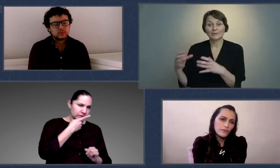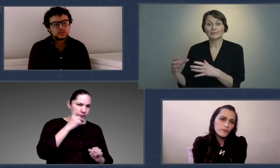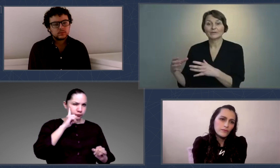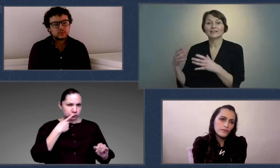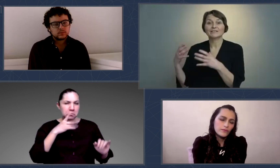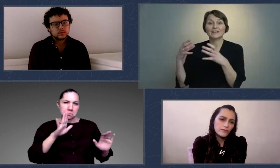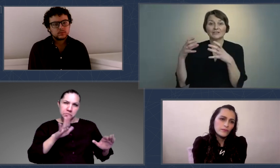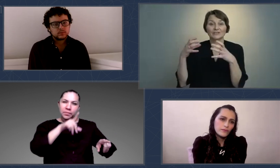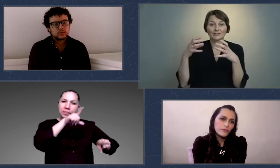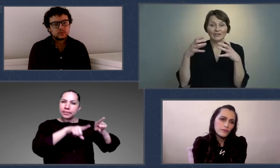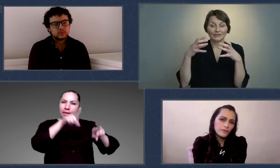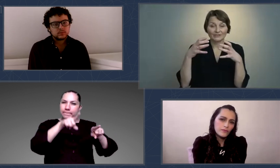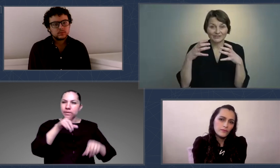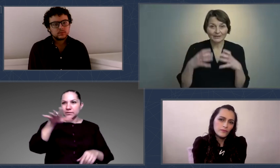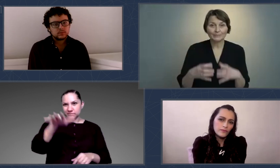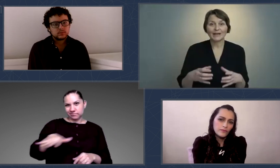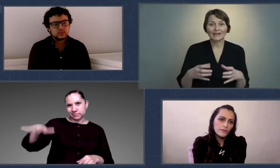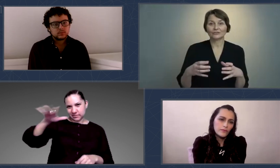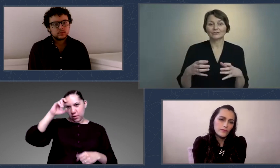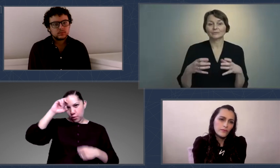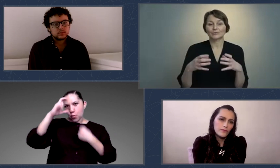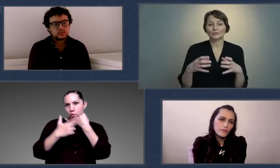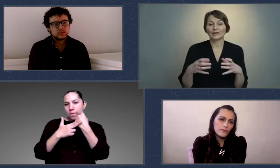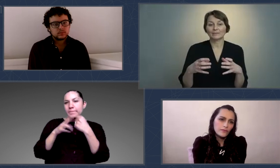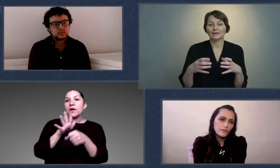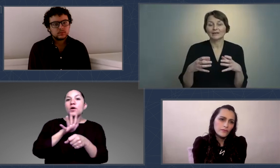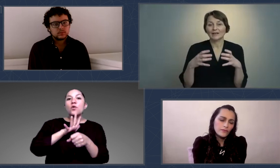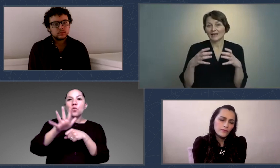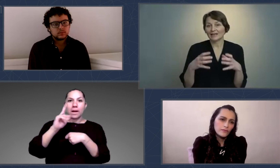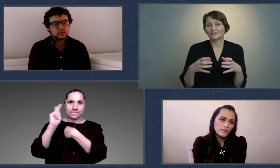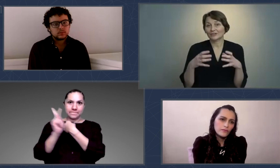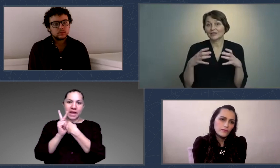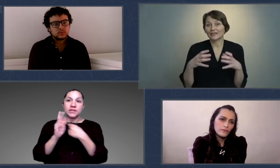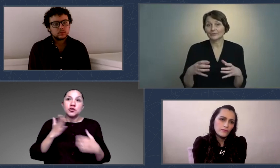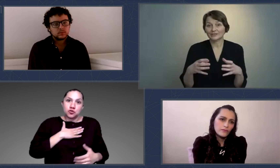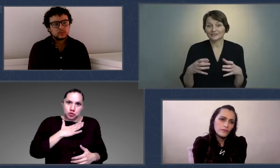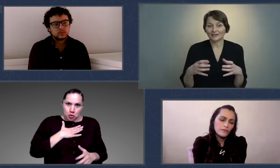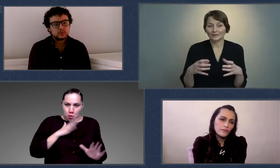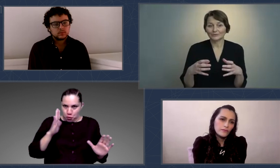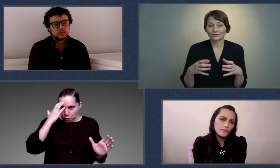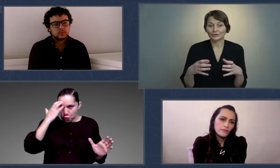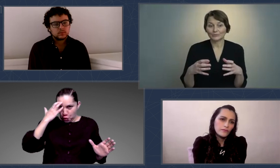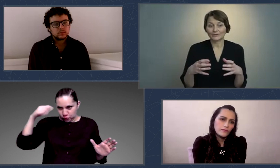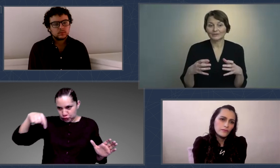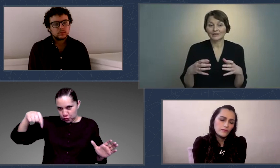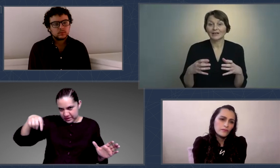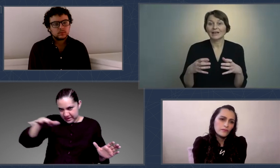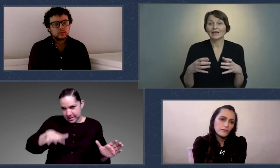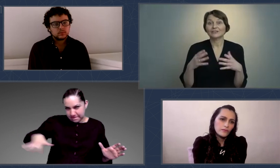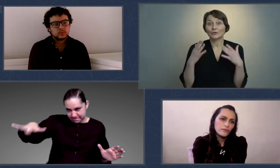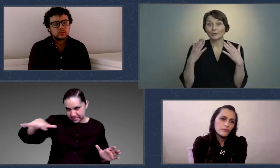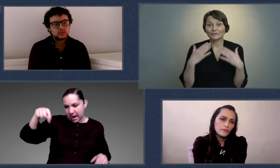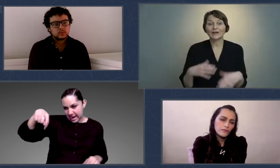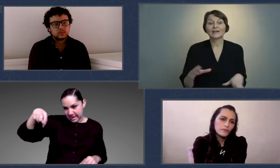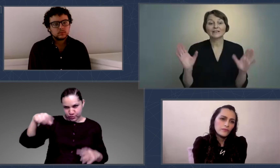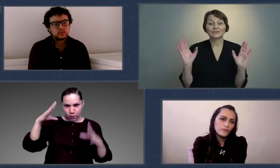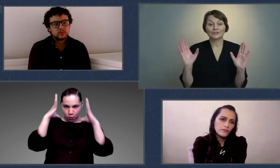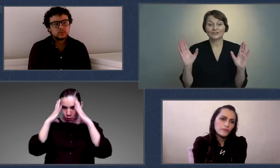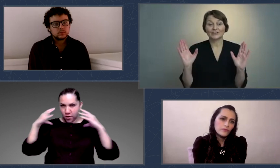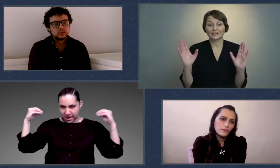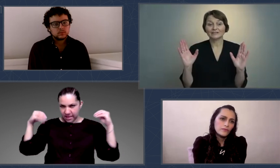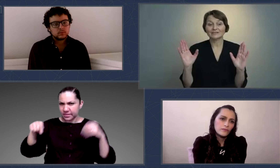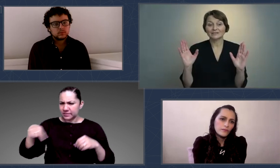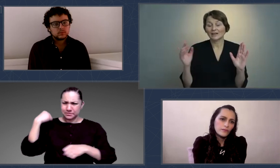Europa, que es donde yo conozco. Aquí en Holanda, por muchos y muchos y muchos años,